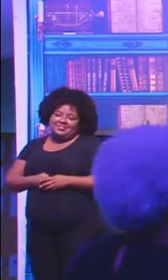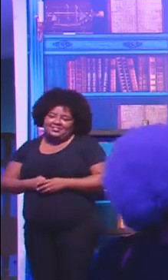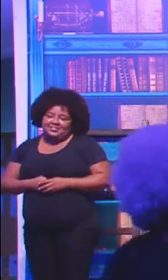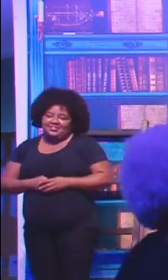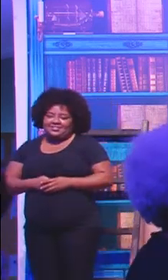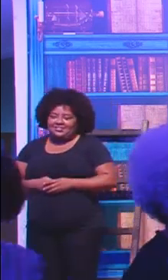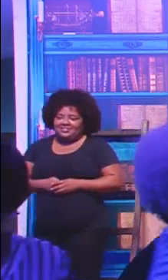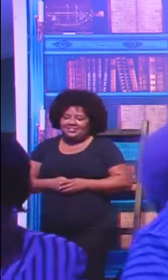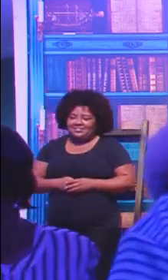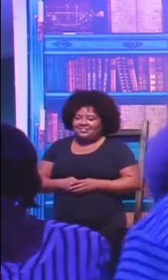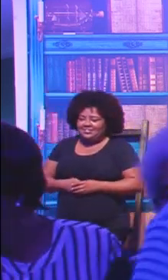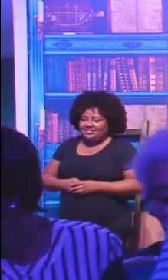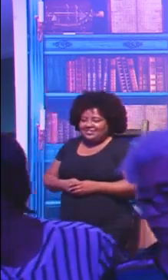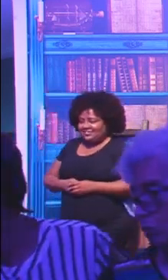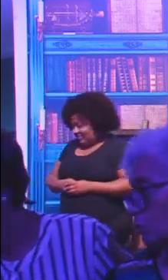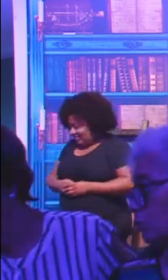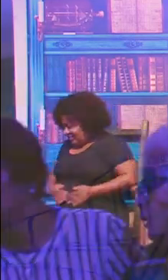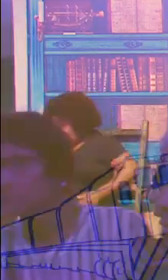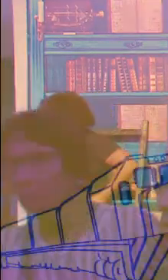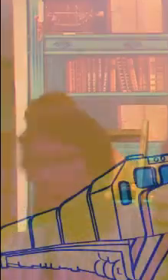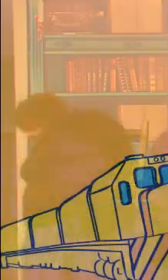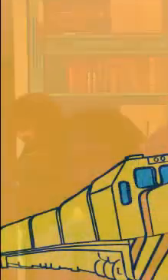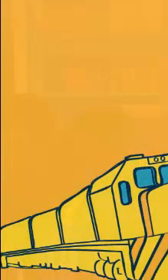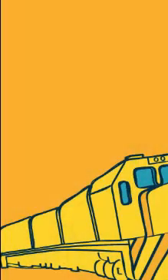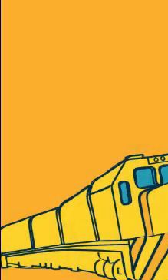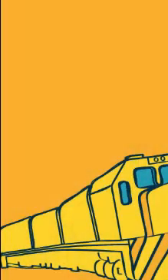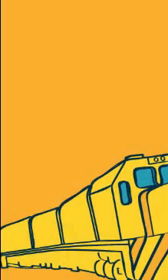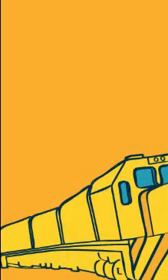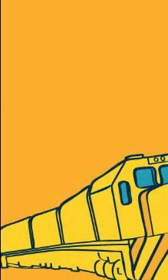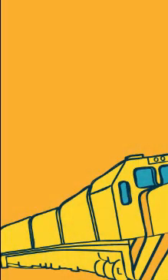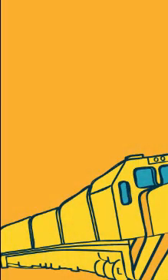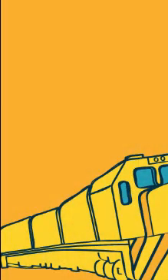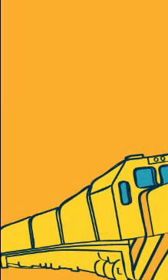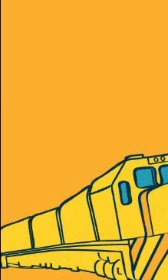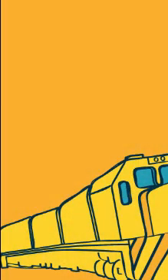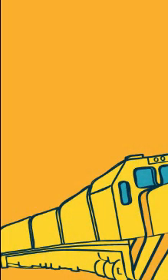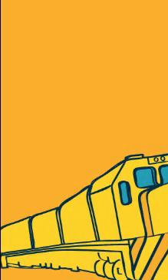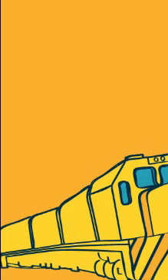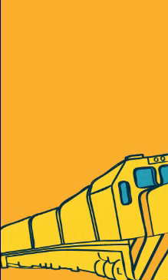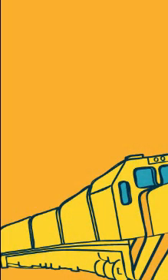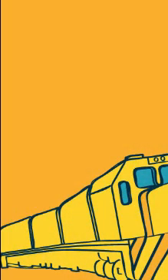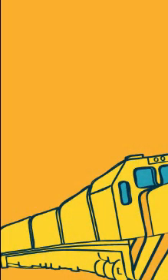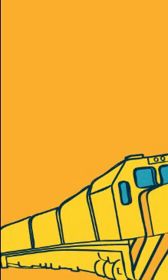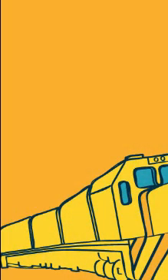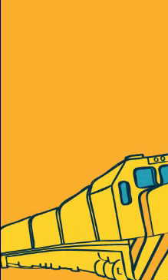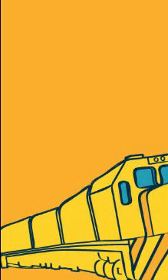eu também gostaria de ficar, mas precisa sair. Você tem certeza que não querem ouvir mais nada?